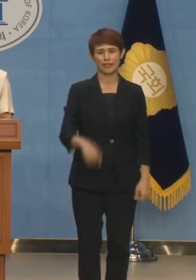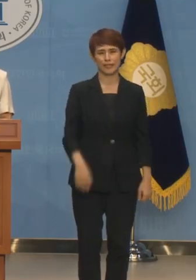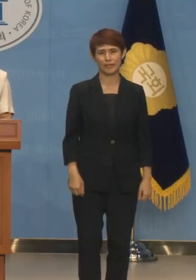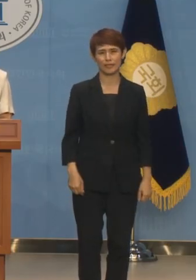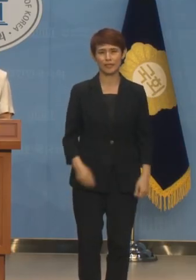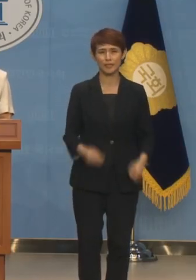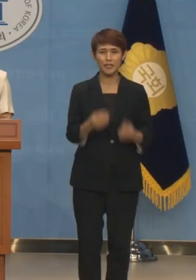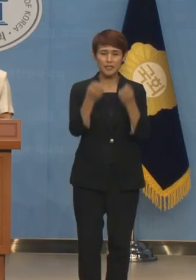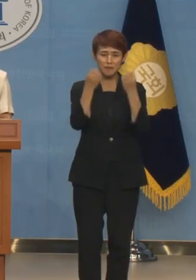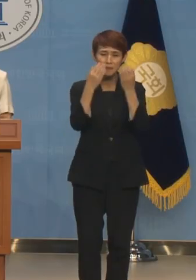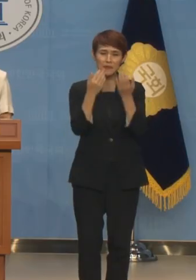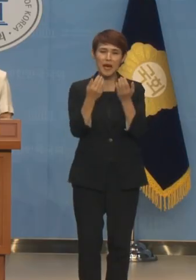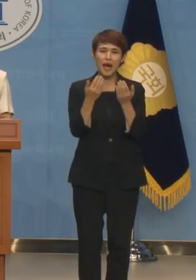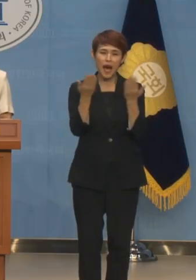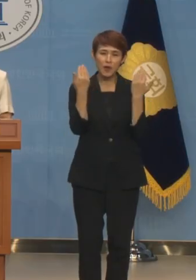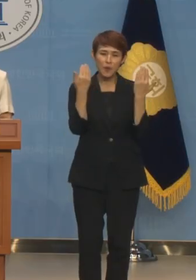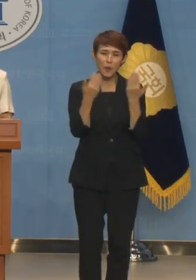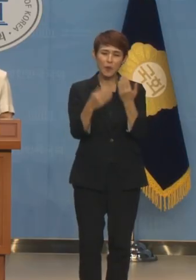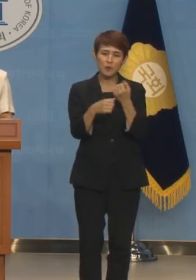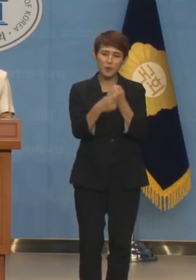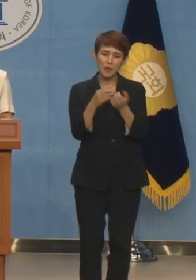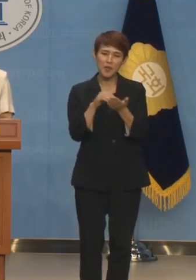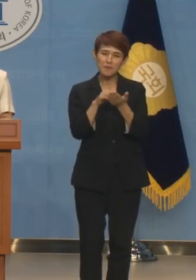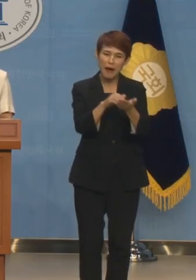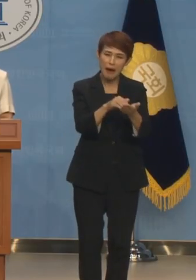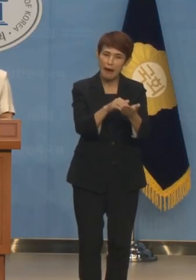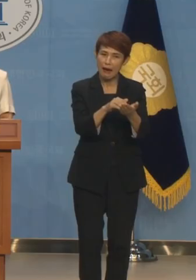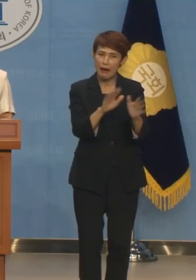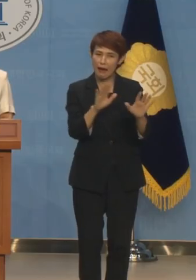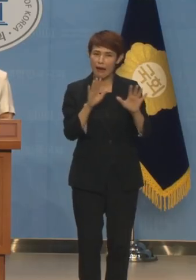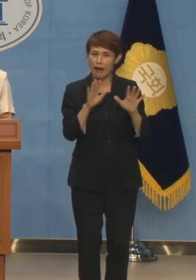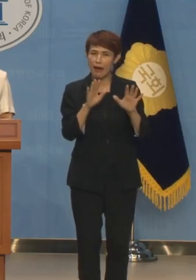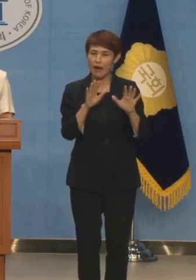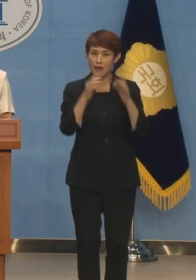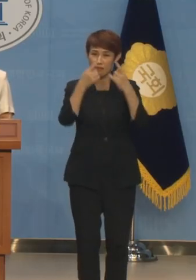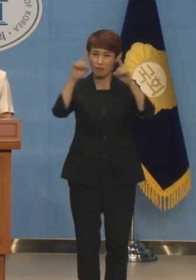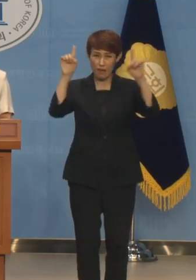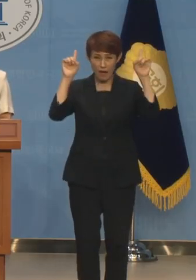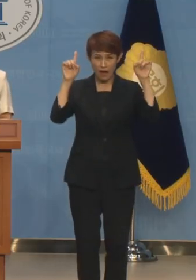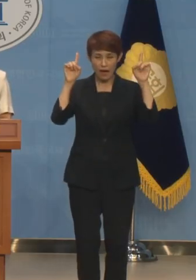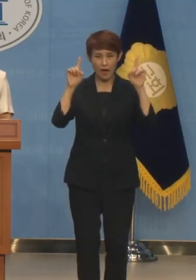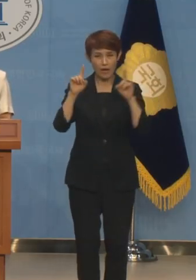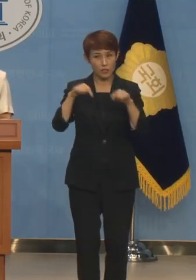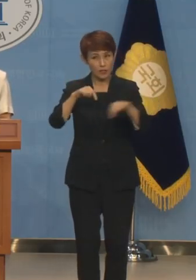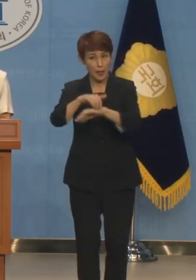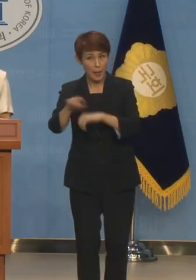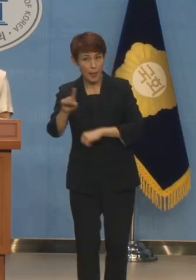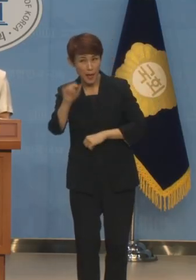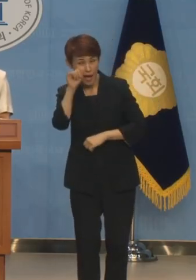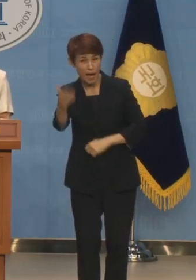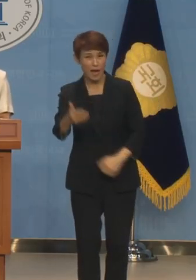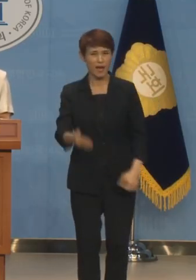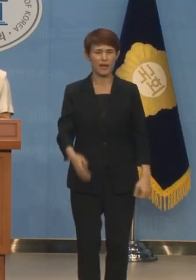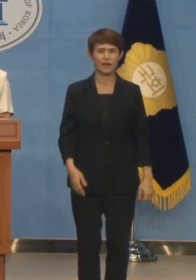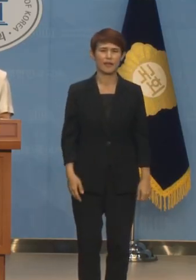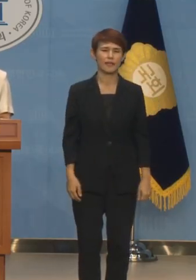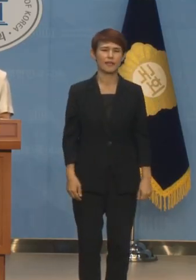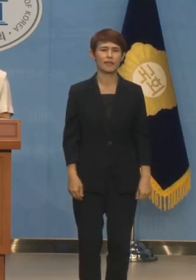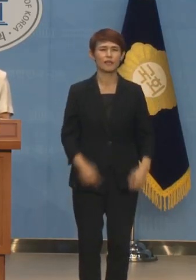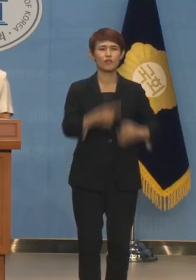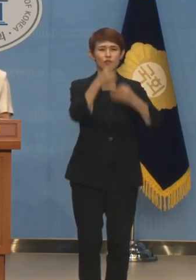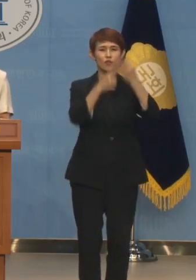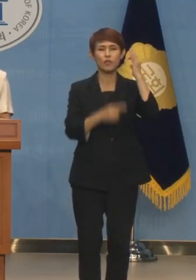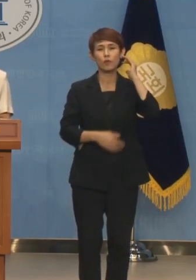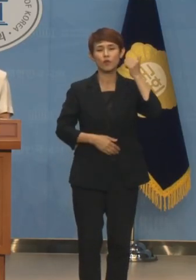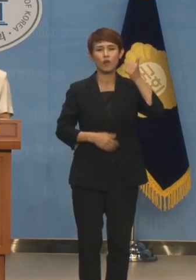초등 입학에 손을 대면 안 될 것 같으니까 이제는 대학인가요? 윤 대통령이 위원장을